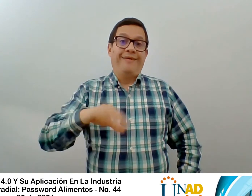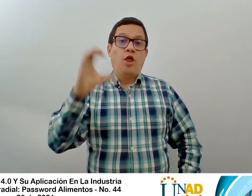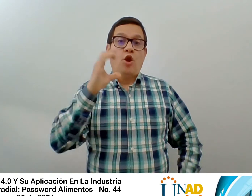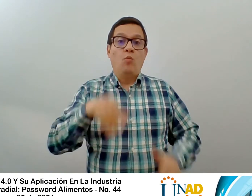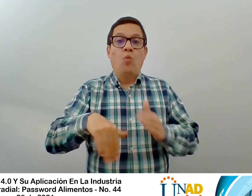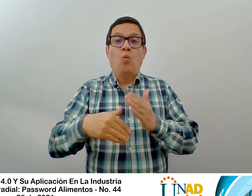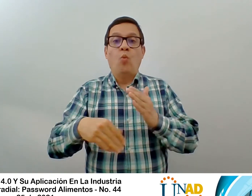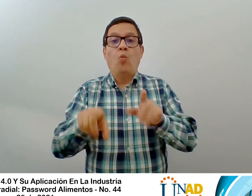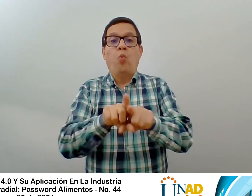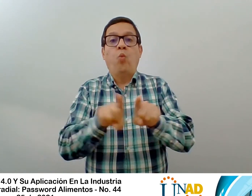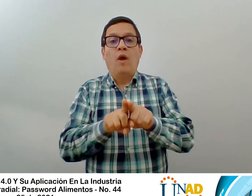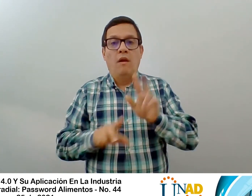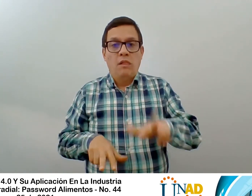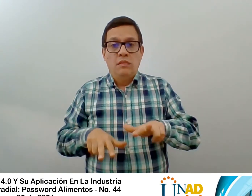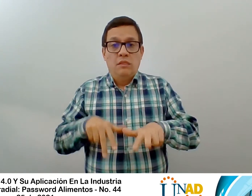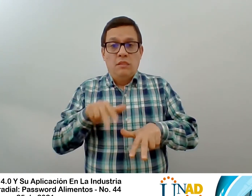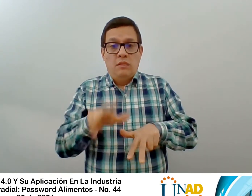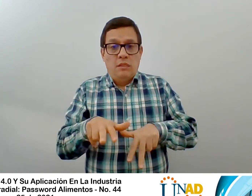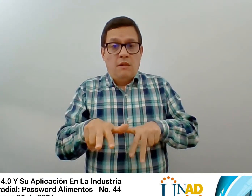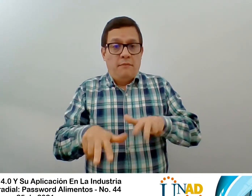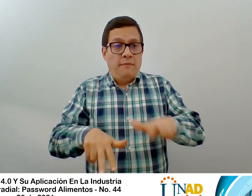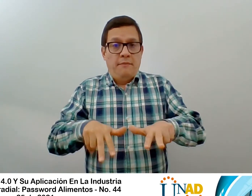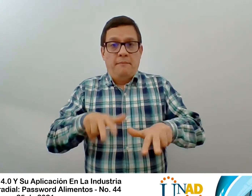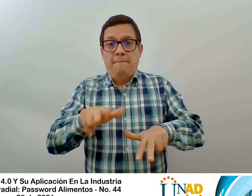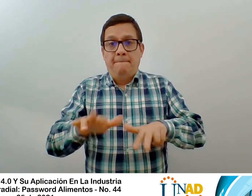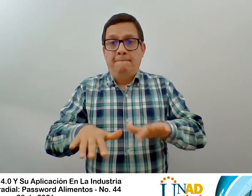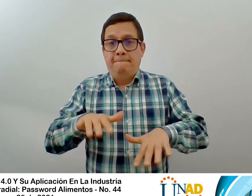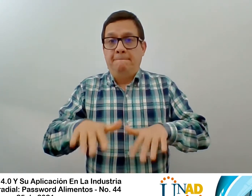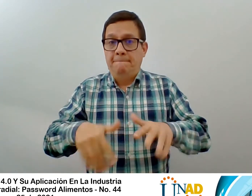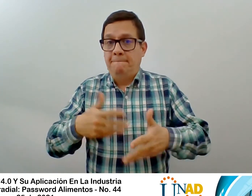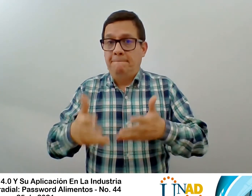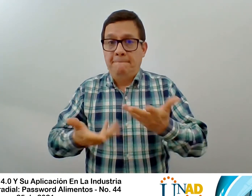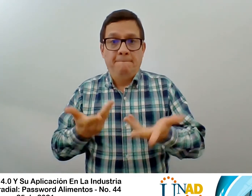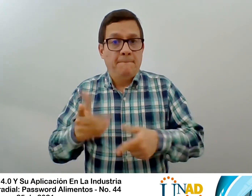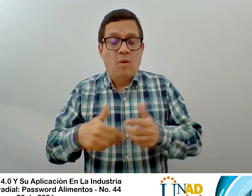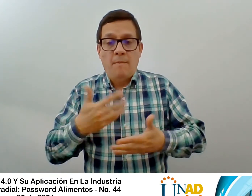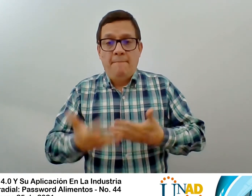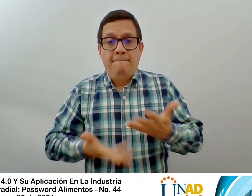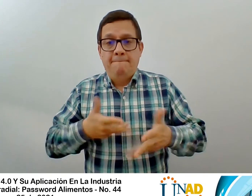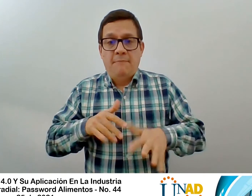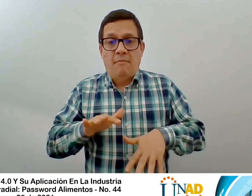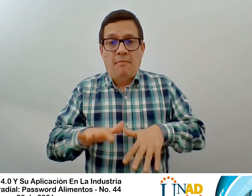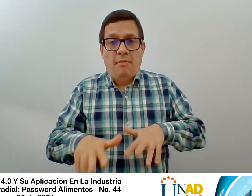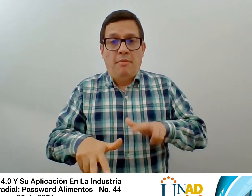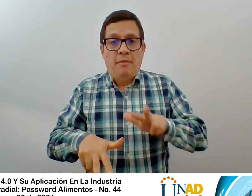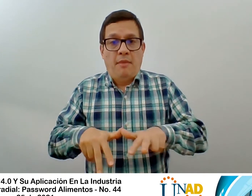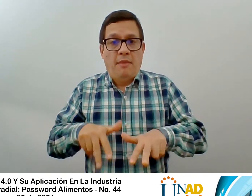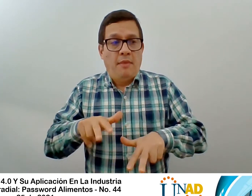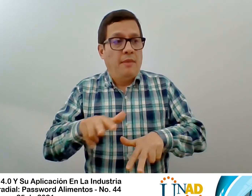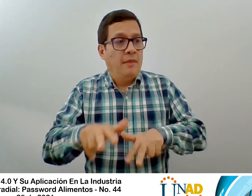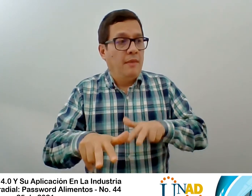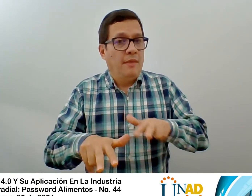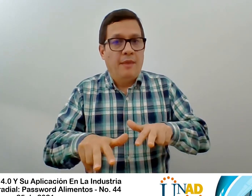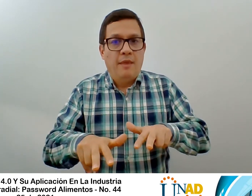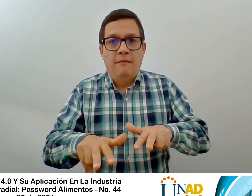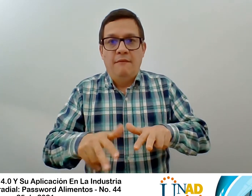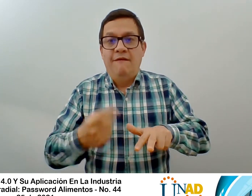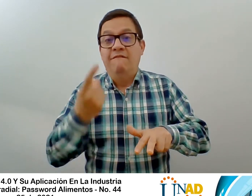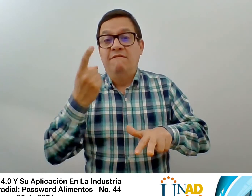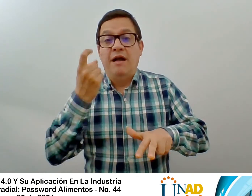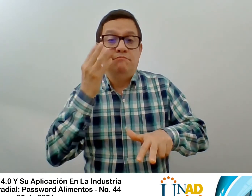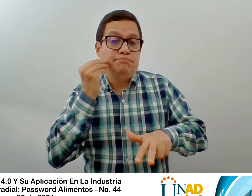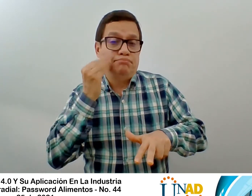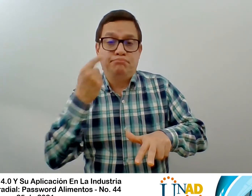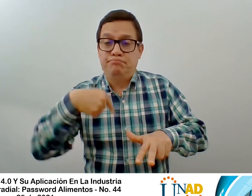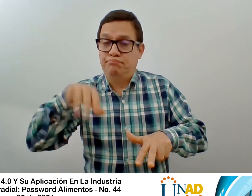estamos empezando a hablar, es decir, no hemos avanzado mucho en cuanto a la parte de implementación, pero hay algo